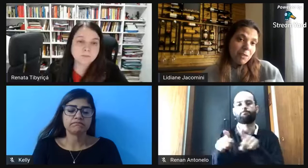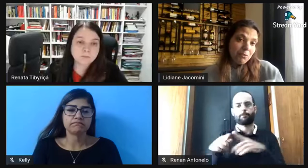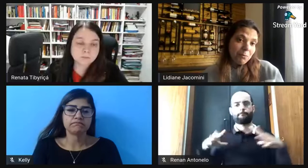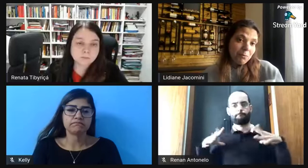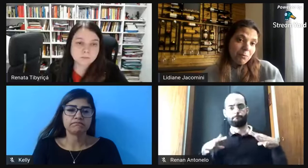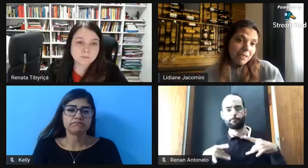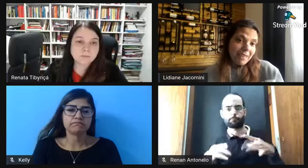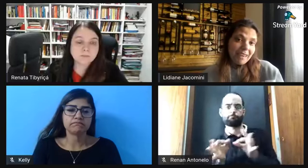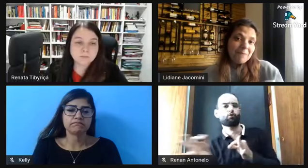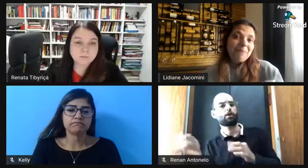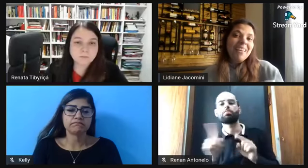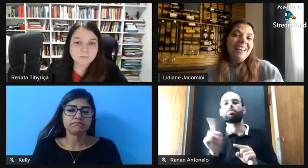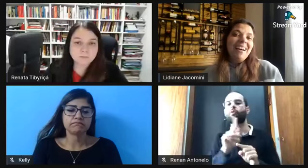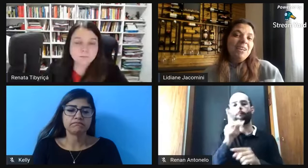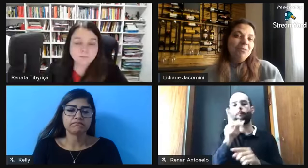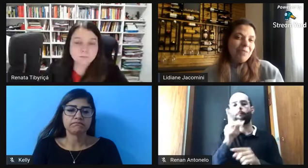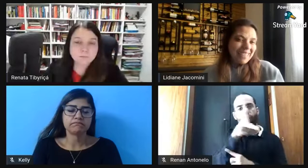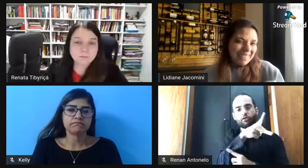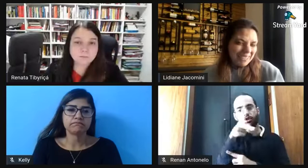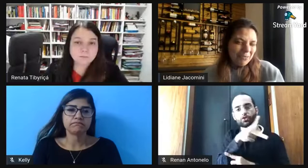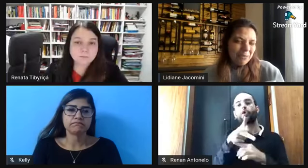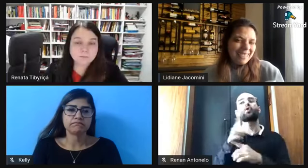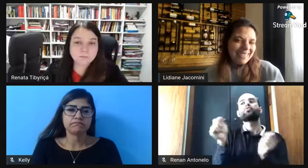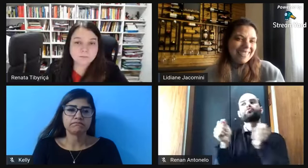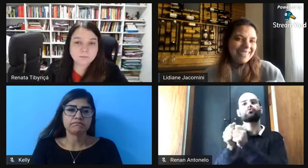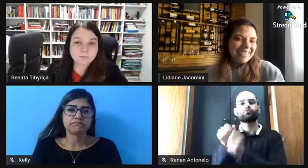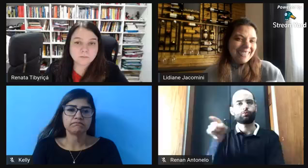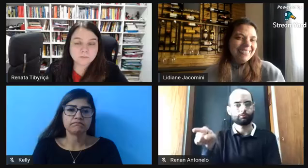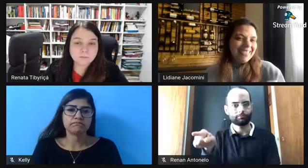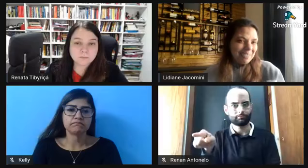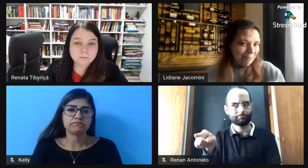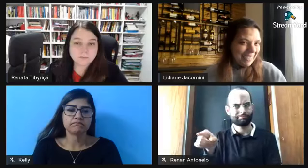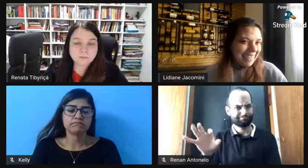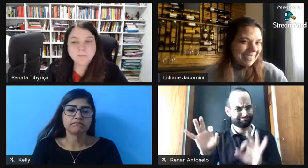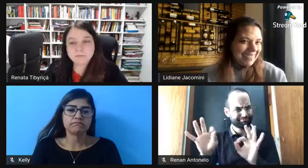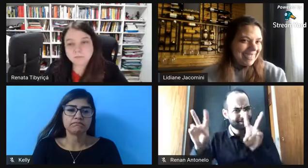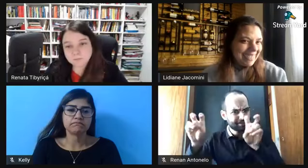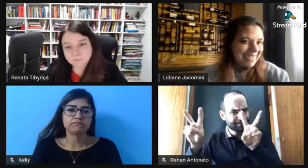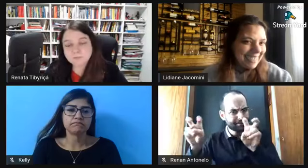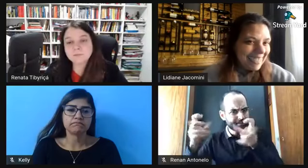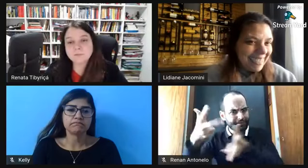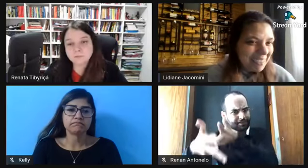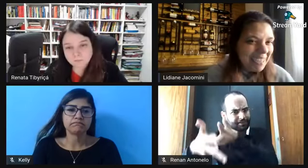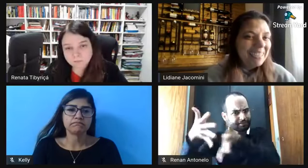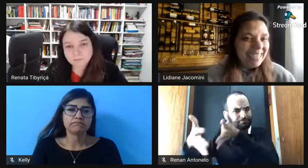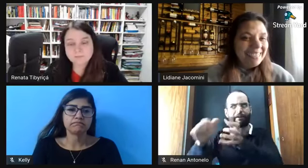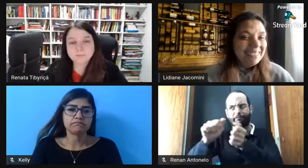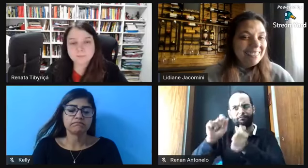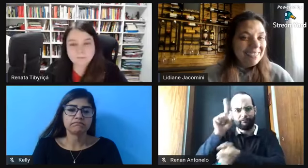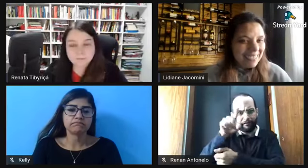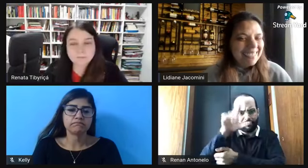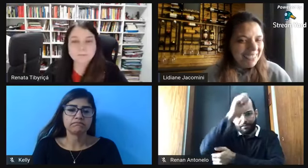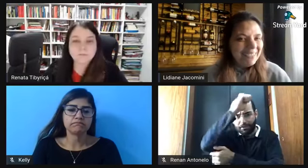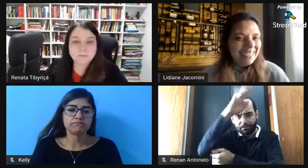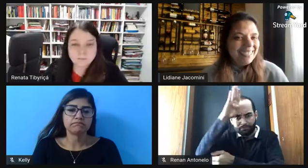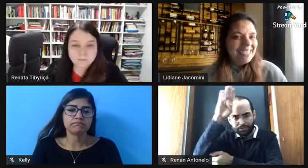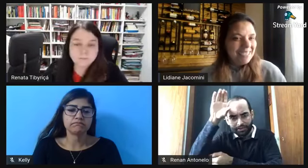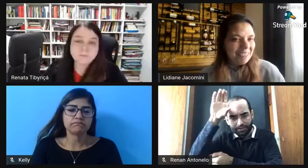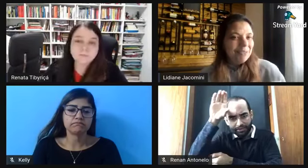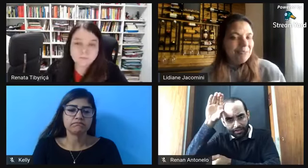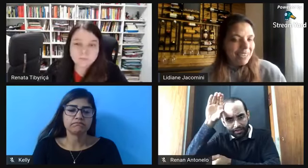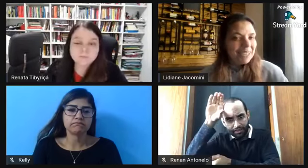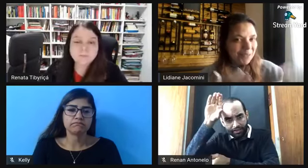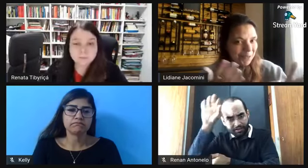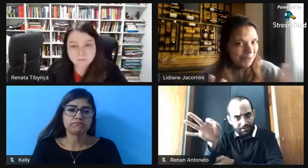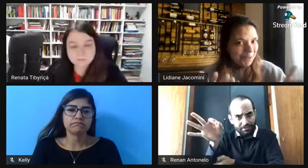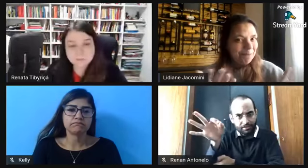faria atendimento domiciliar. Aí eu vou falar que isso é alfabetização, né? É complicado isso, assim, né? Que é educação. A gente está